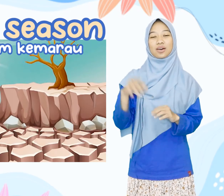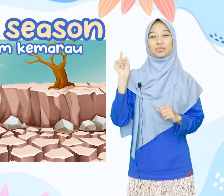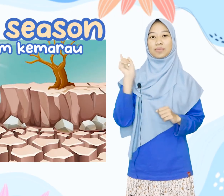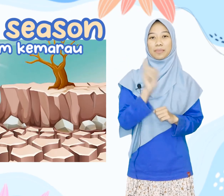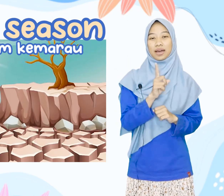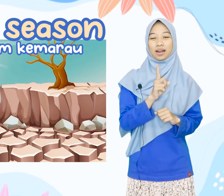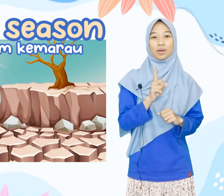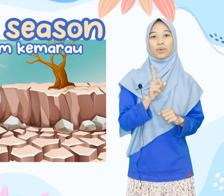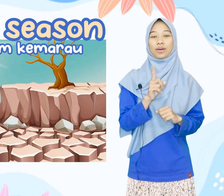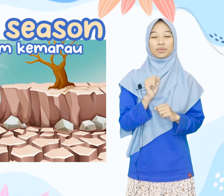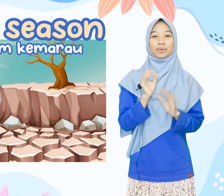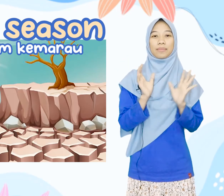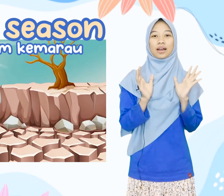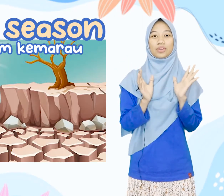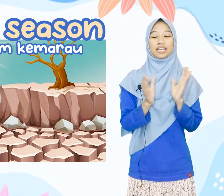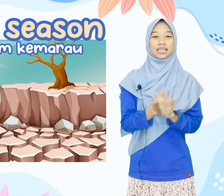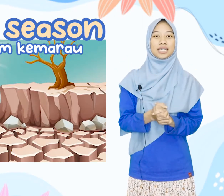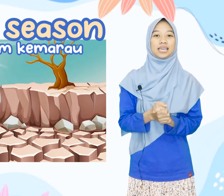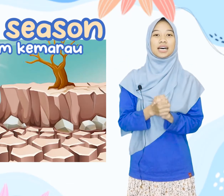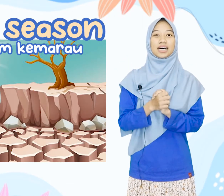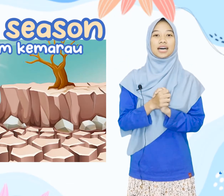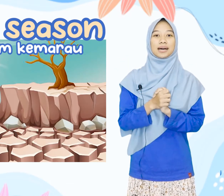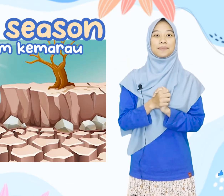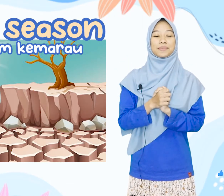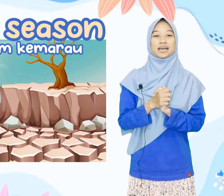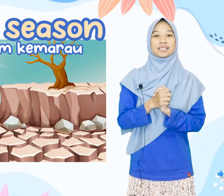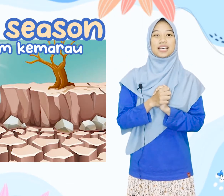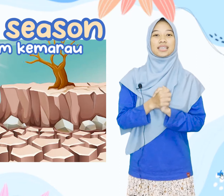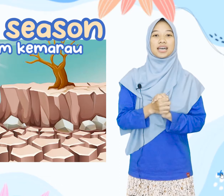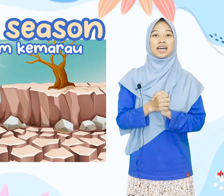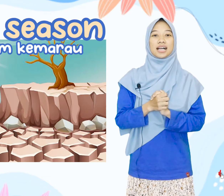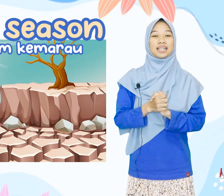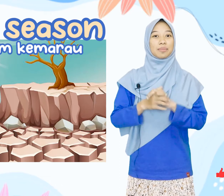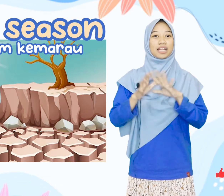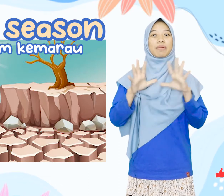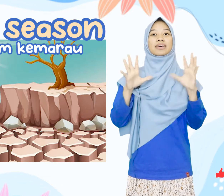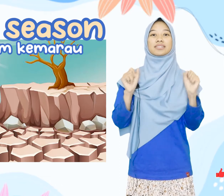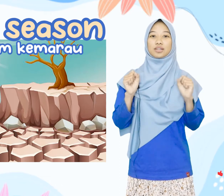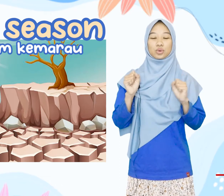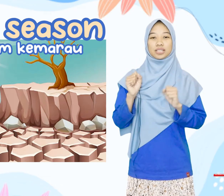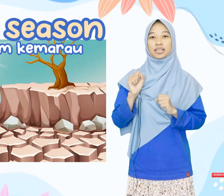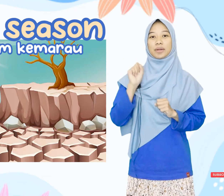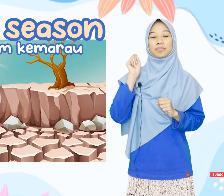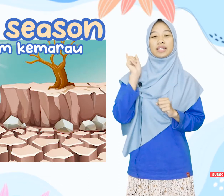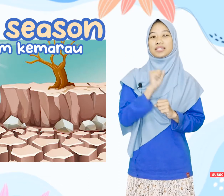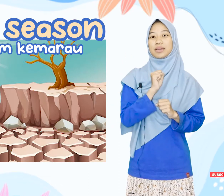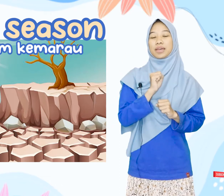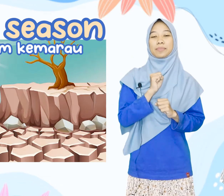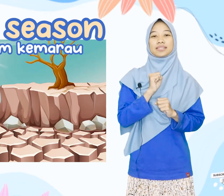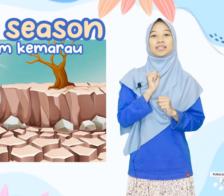musim kemarau. Musim kemarau ini biasanya lagi panas-panasnya, cuaca lagi panas-panasnya. Biasanya